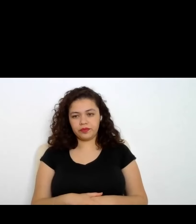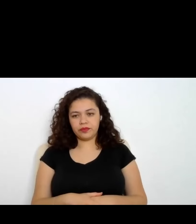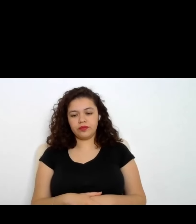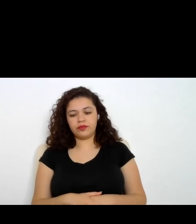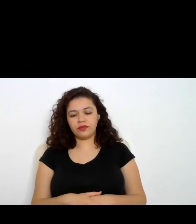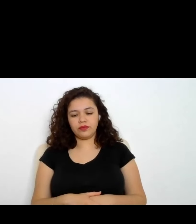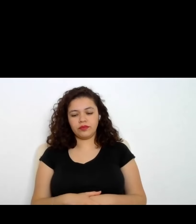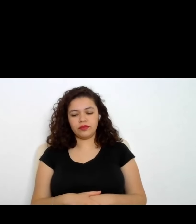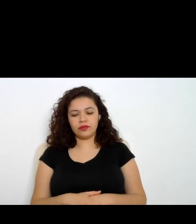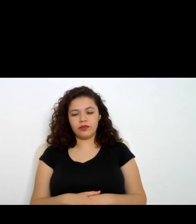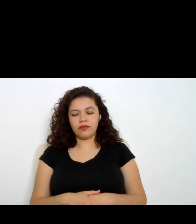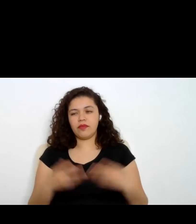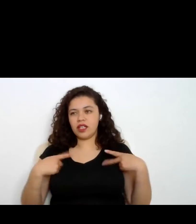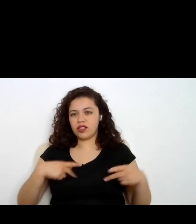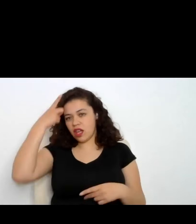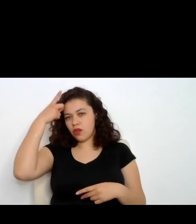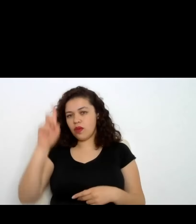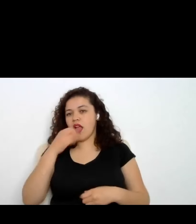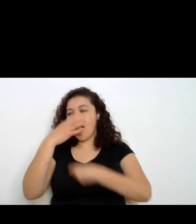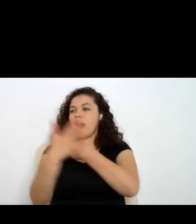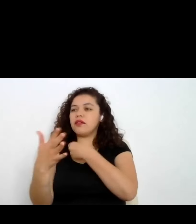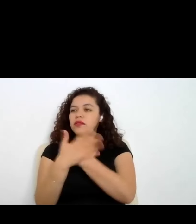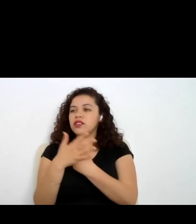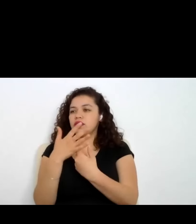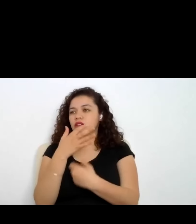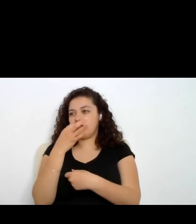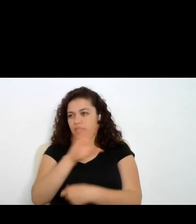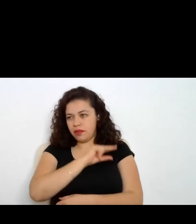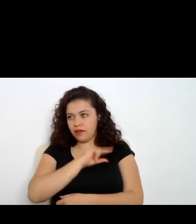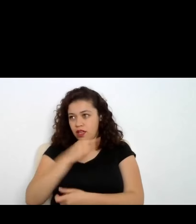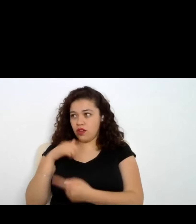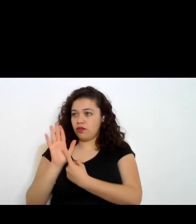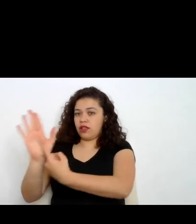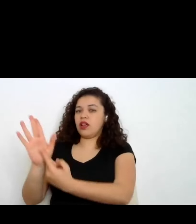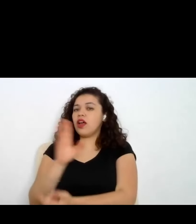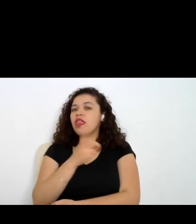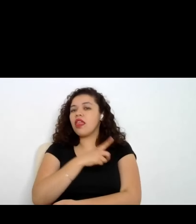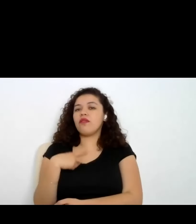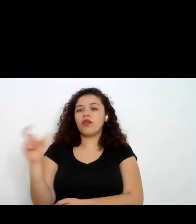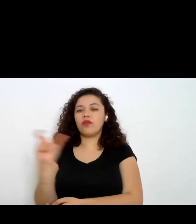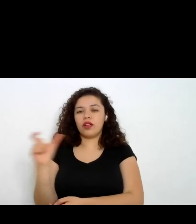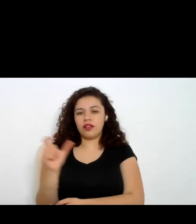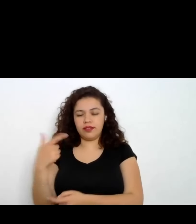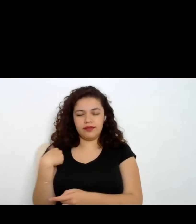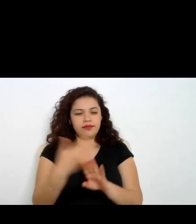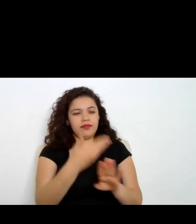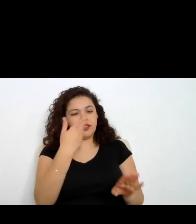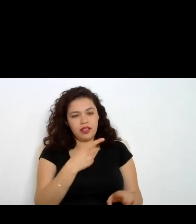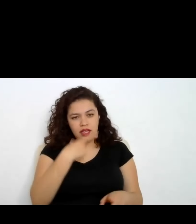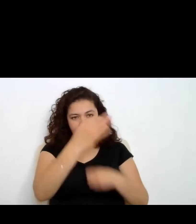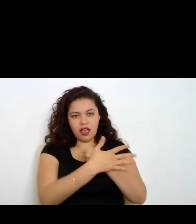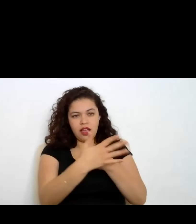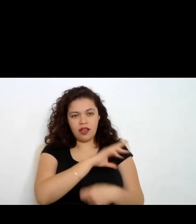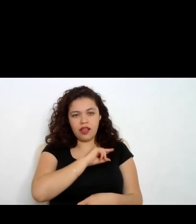disposición de los titulares el aviso de privacidad. Como ya habíamos visto antes, nos decía que el aviso de privacidad se